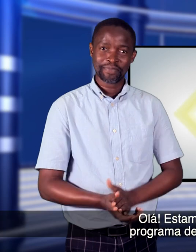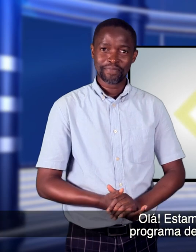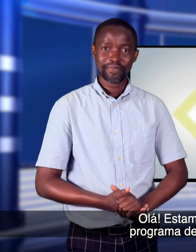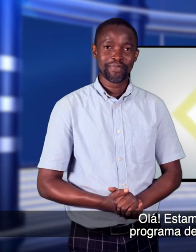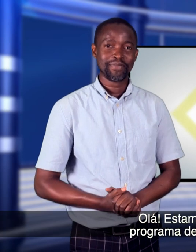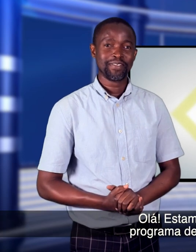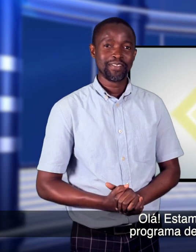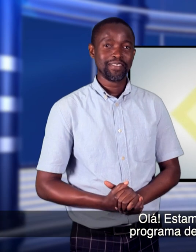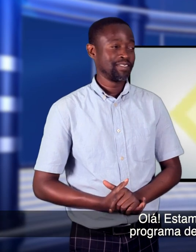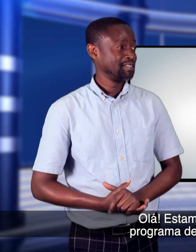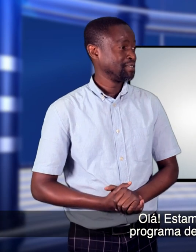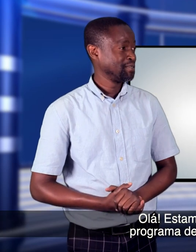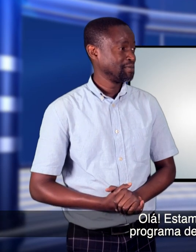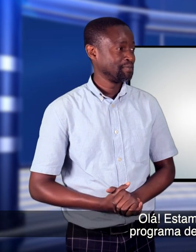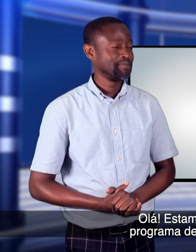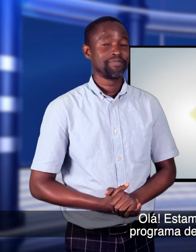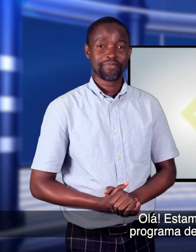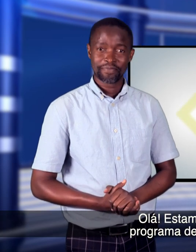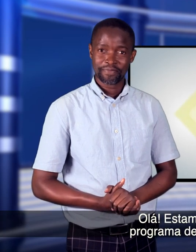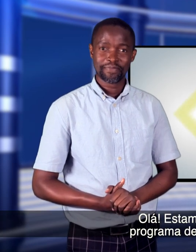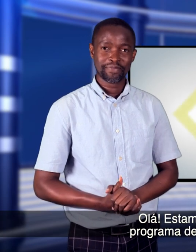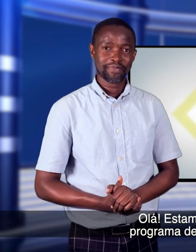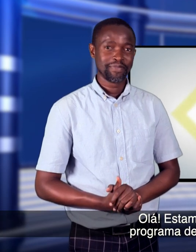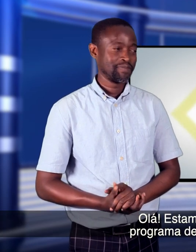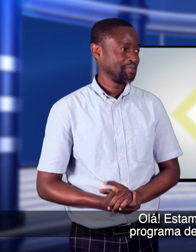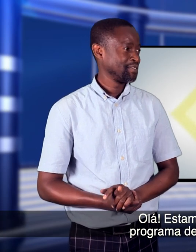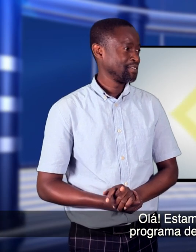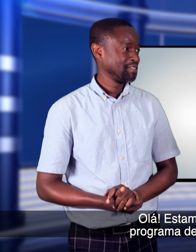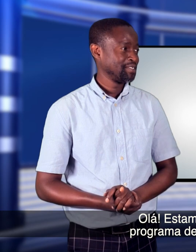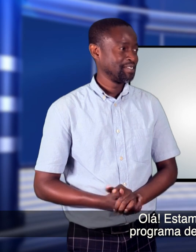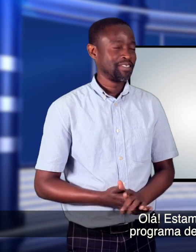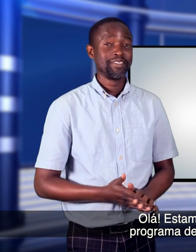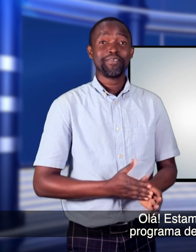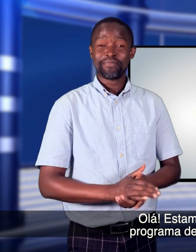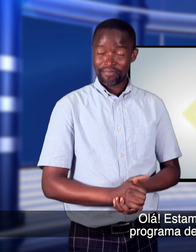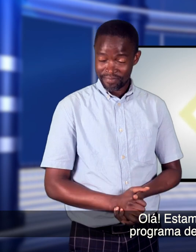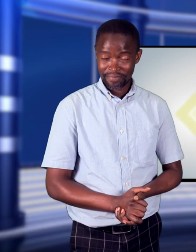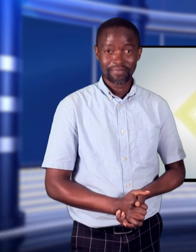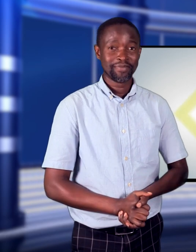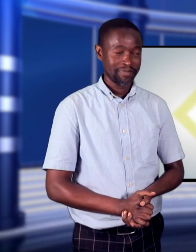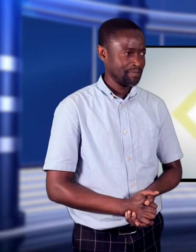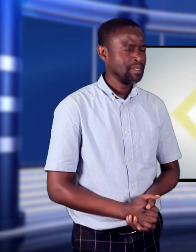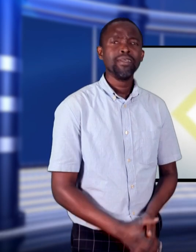Olá estamos na terceira e última parte do programa da televisão mais inclusivo do país.